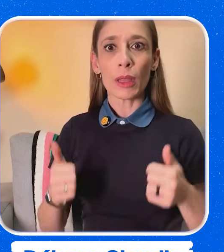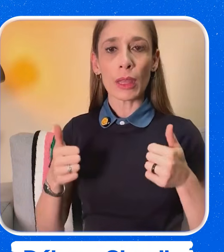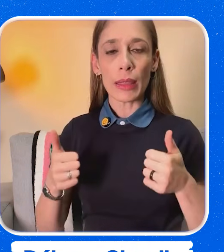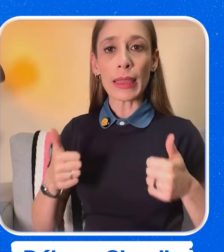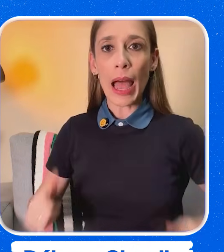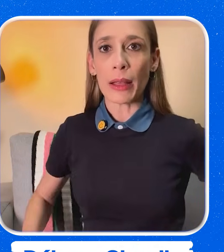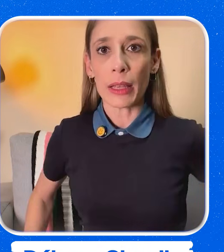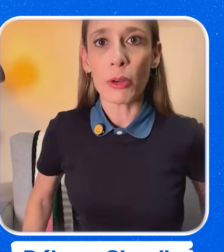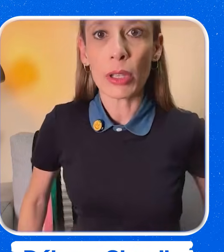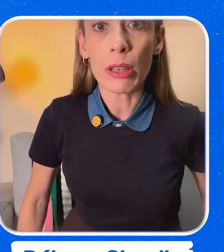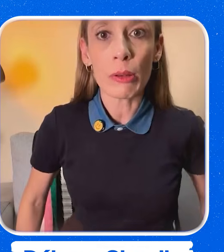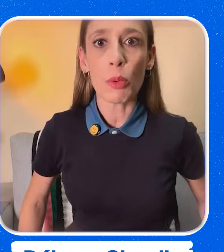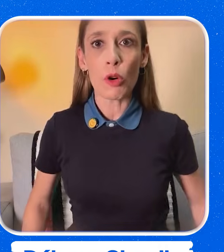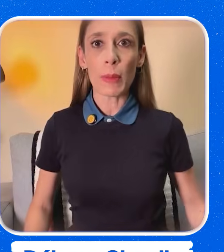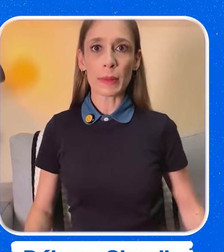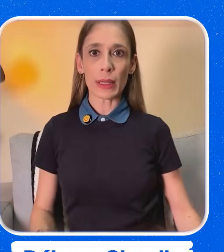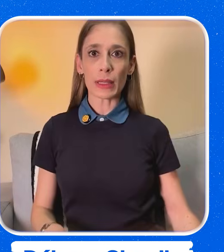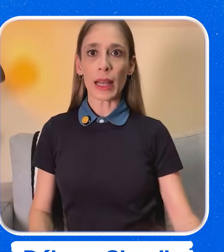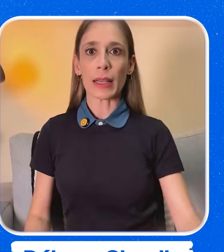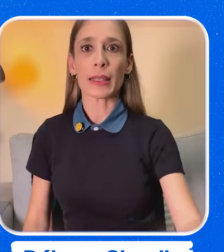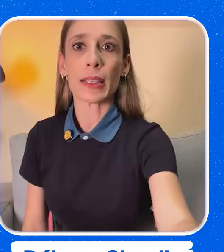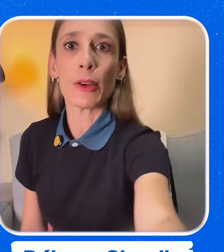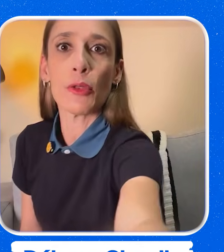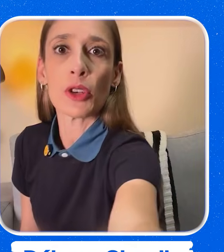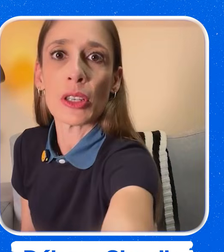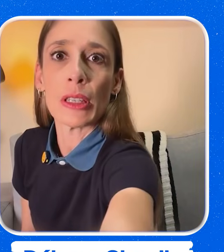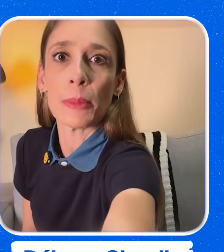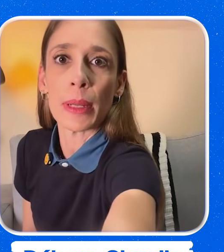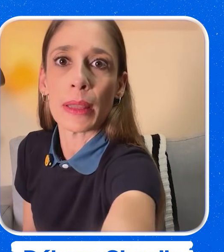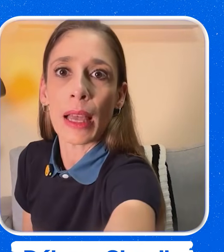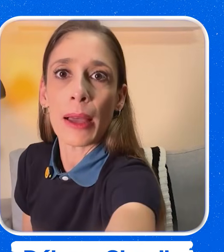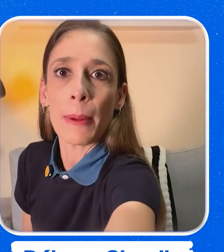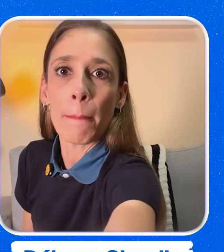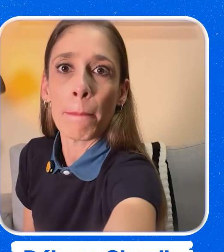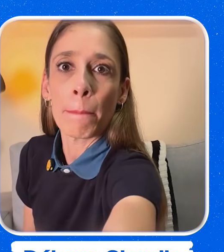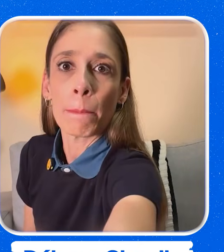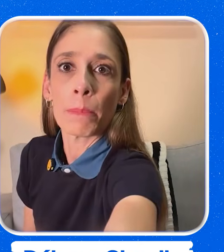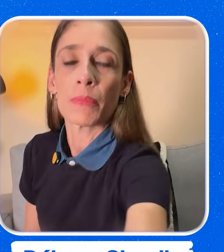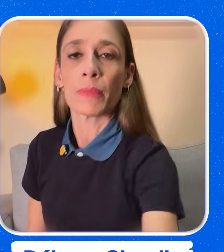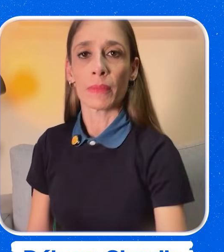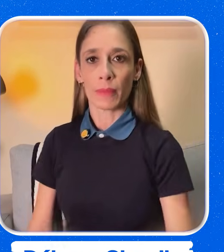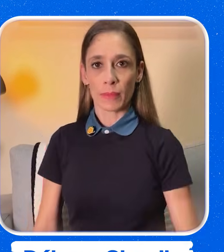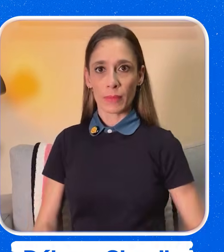aí? Tá, eu que tenho que ir um pouco mais para trás, que eu vou te interpretar.